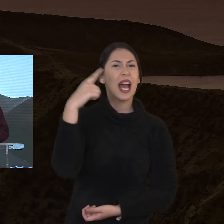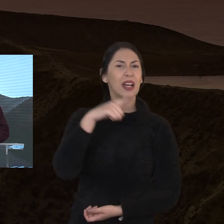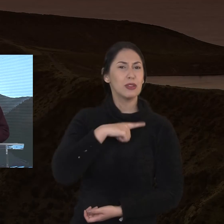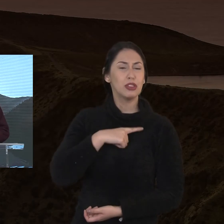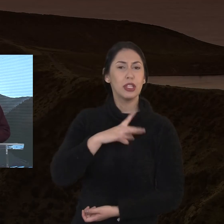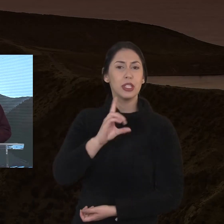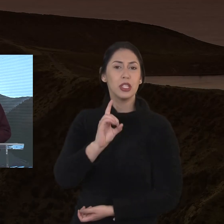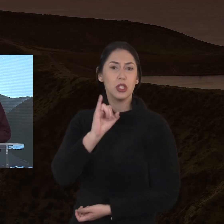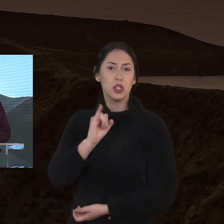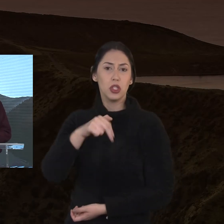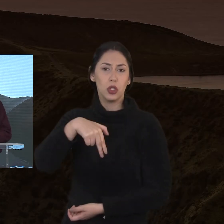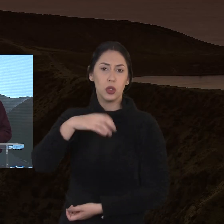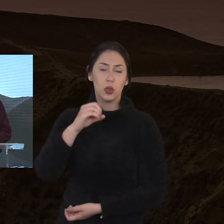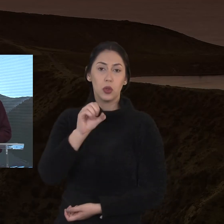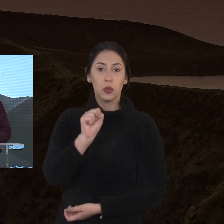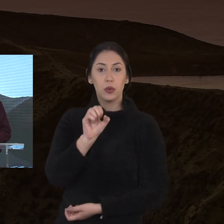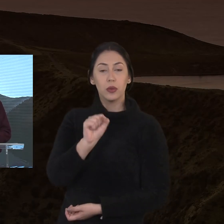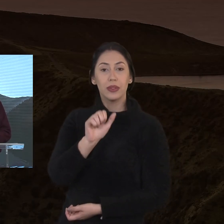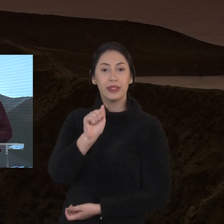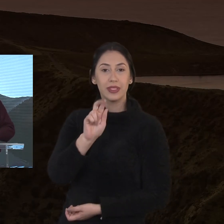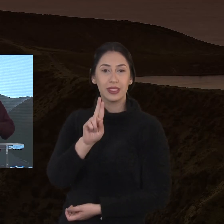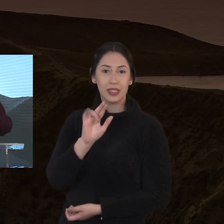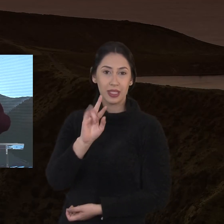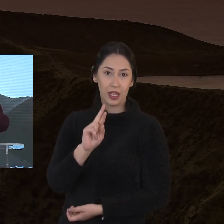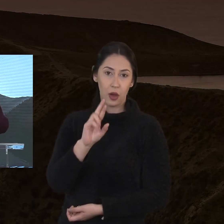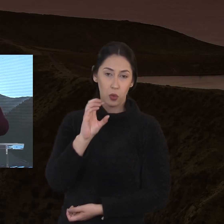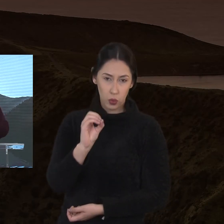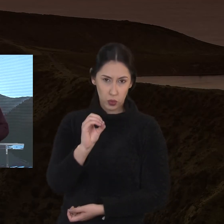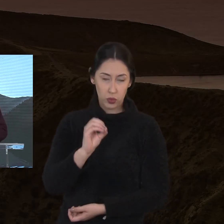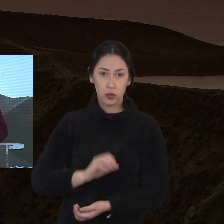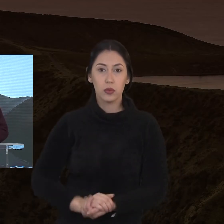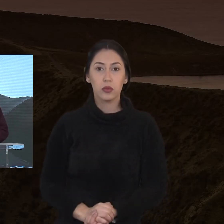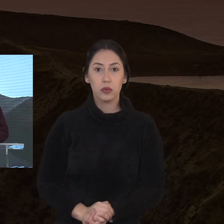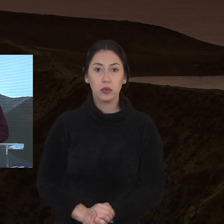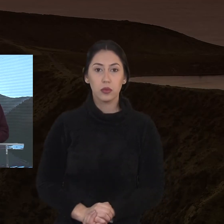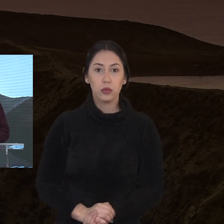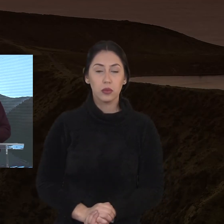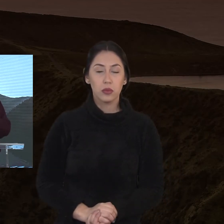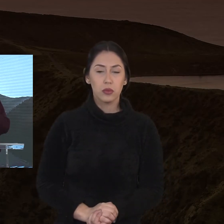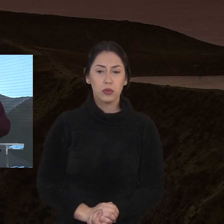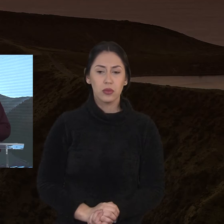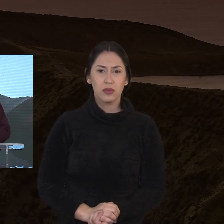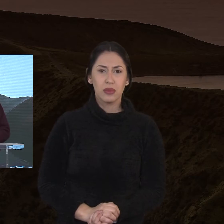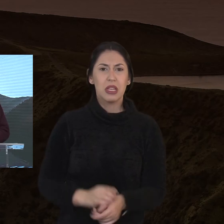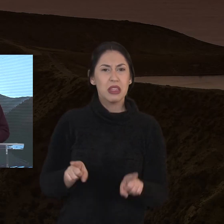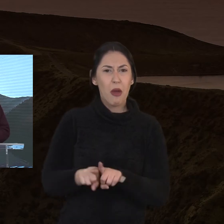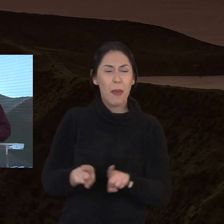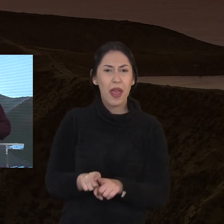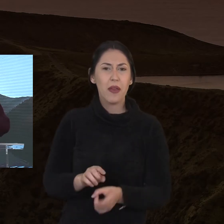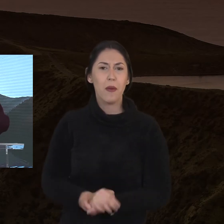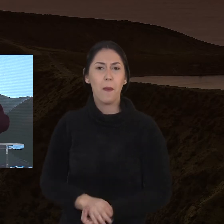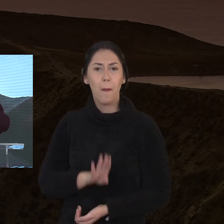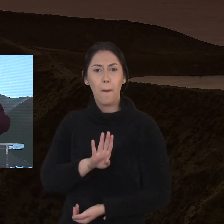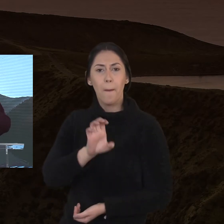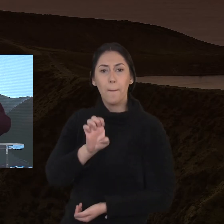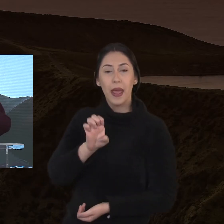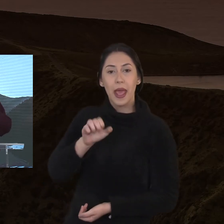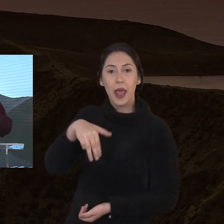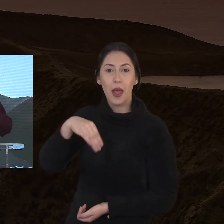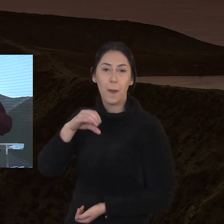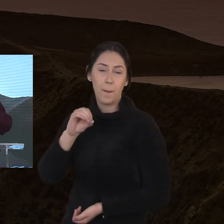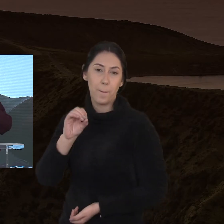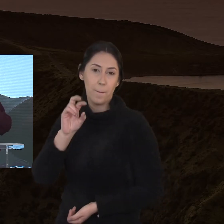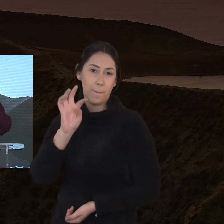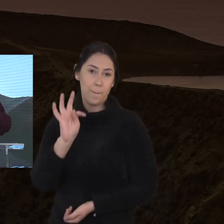dos dinossauros tá a ver aquelas criaturas aquele a belmonte e toda aqueles